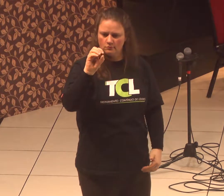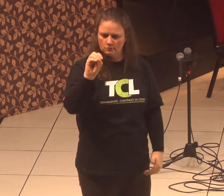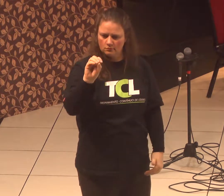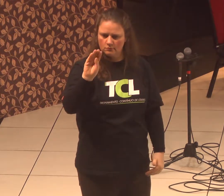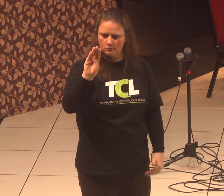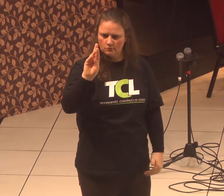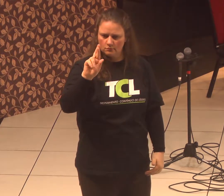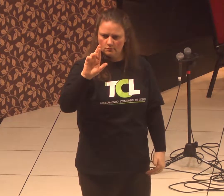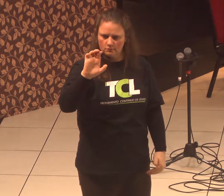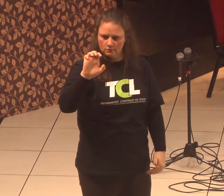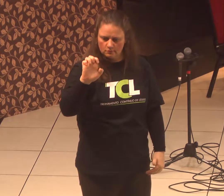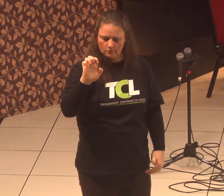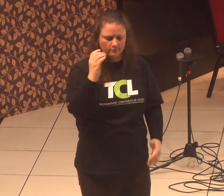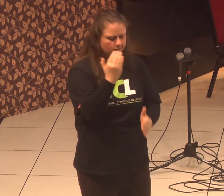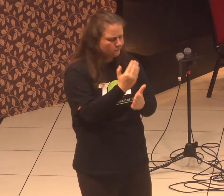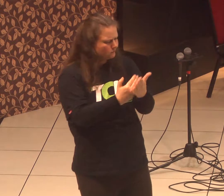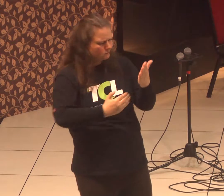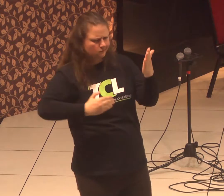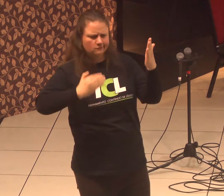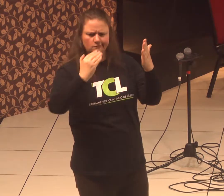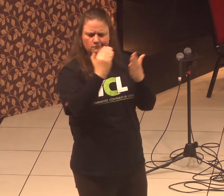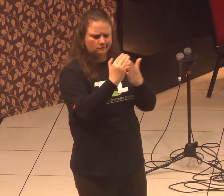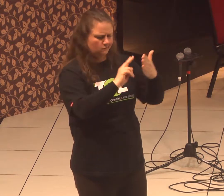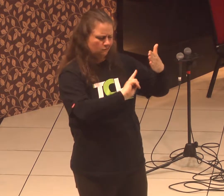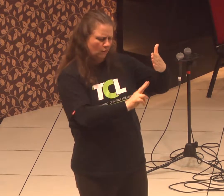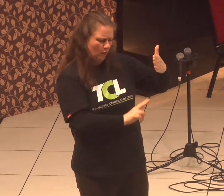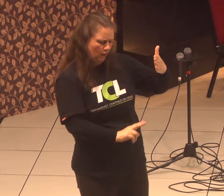Eles tomaram o nome que é sobre todo o nome.